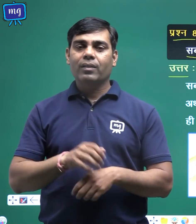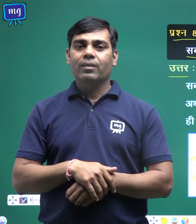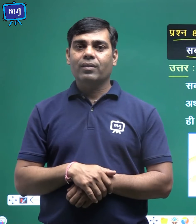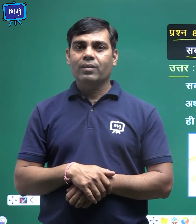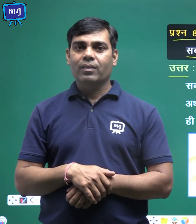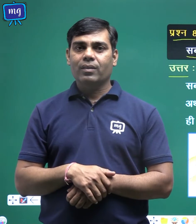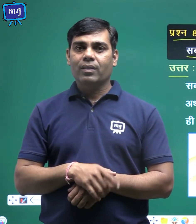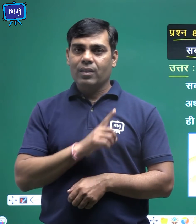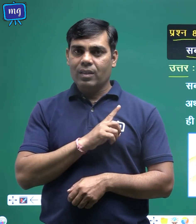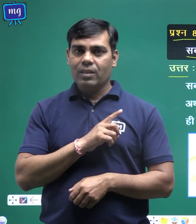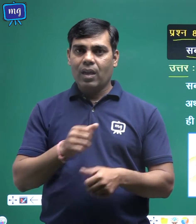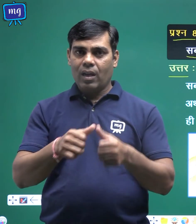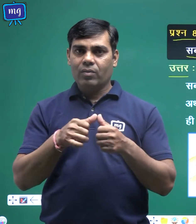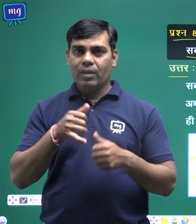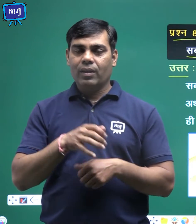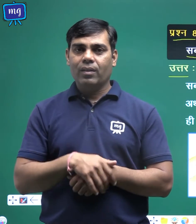इसका उत्तर है